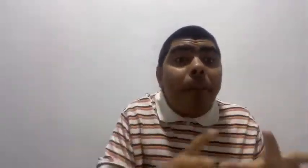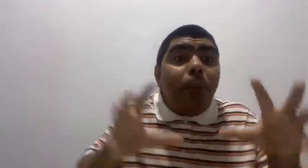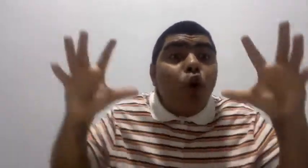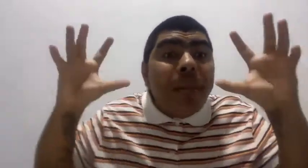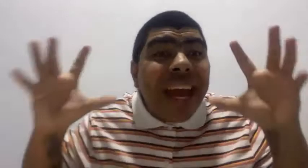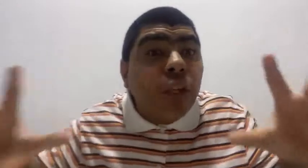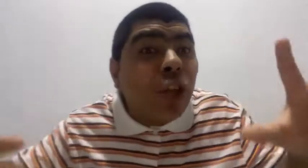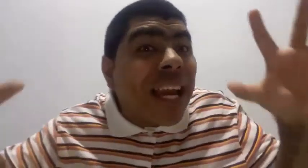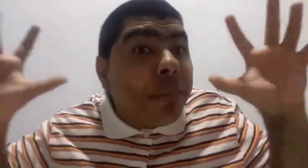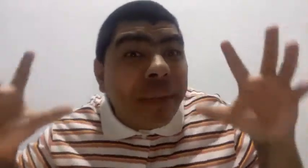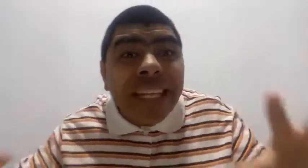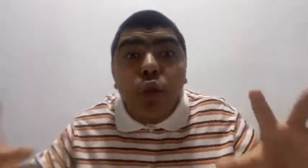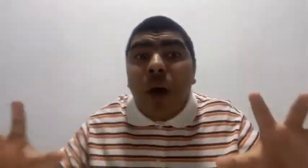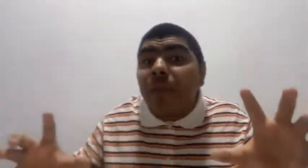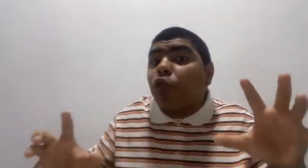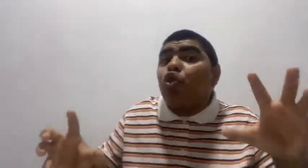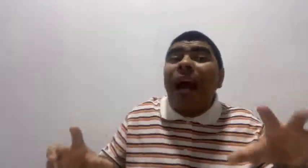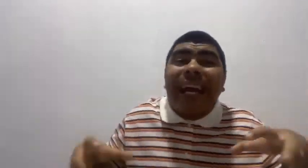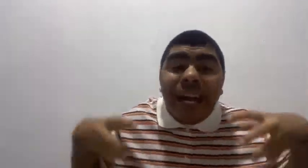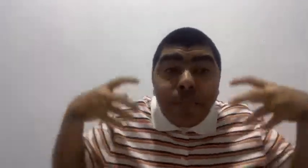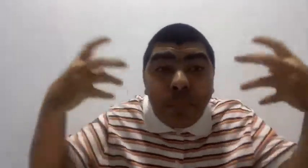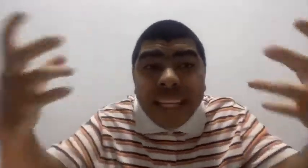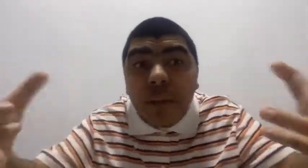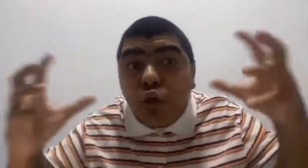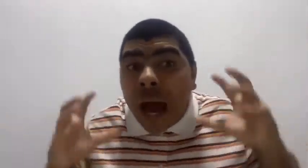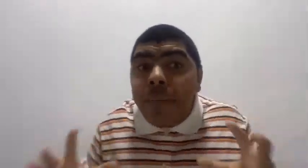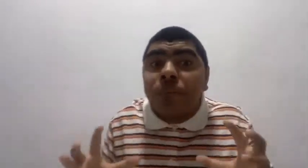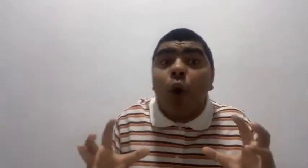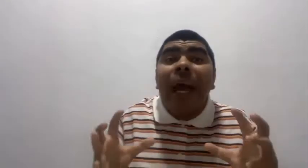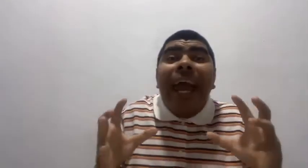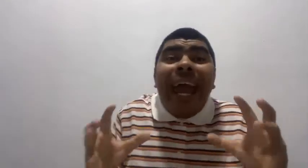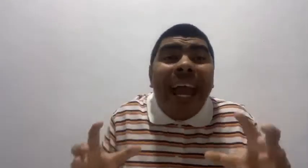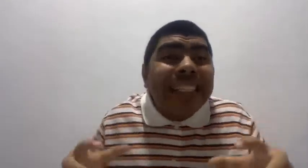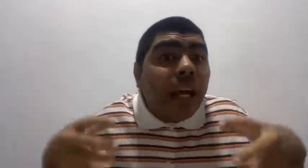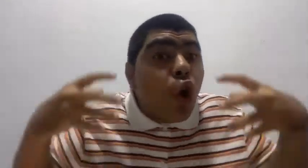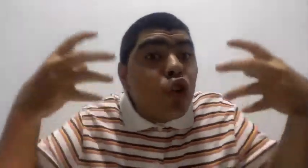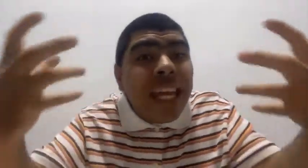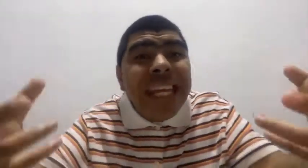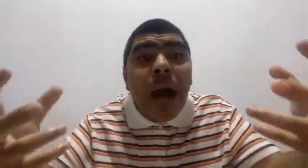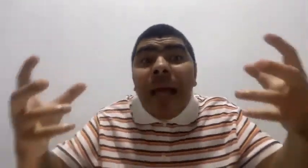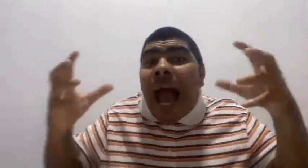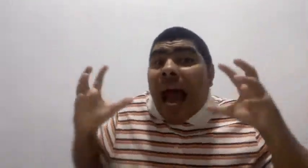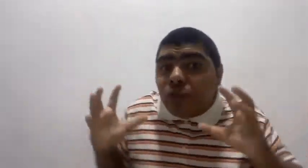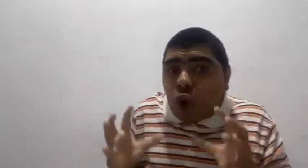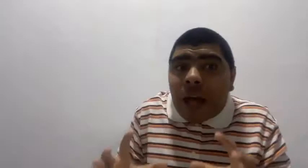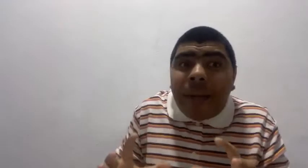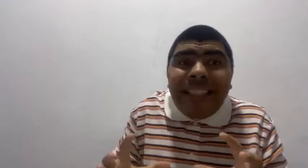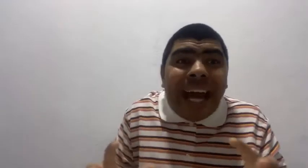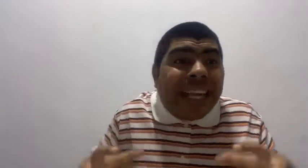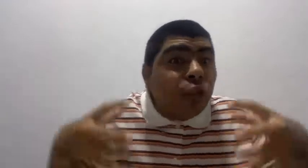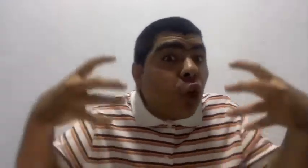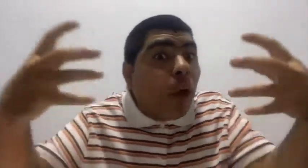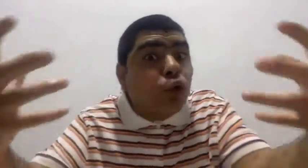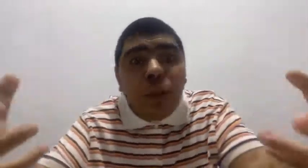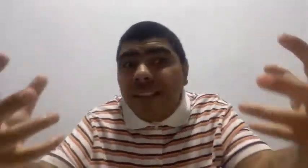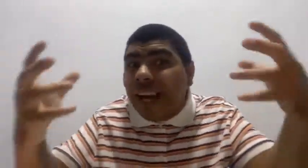por medio del Espíritu Santo, ya que el Espíritu Santo es el que nos guía a toda verdad y a toda justicia.